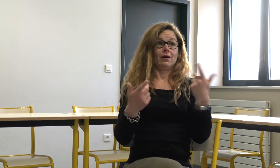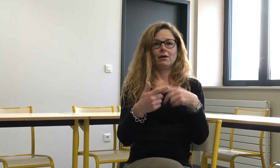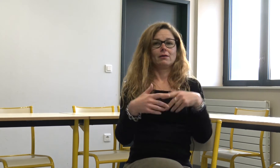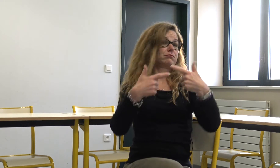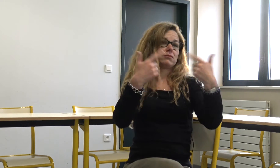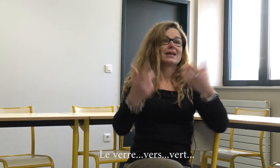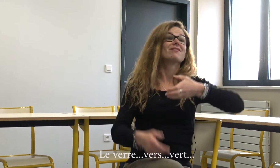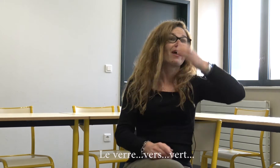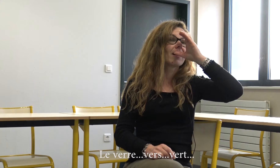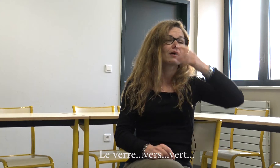Oui.